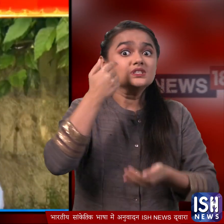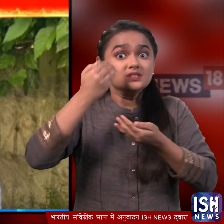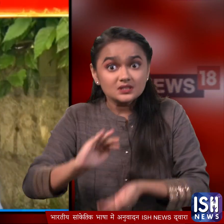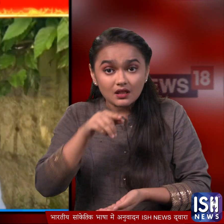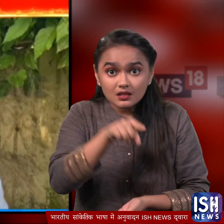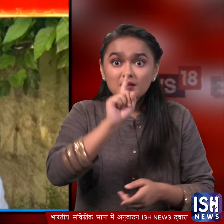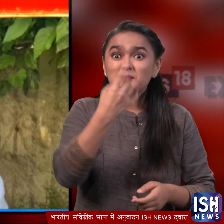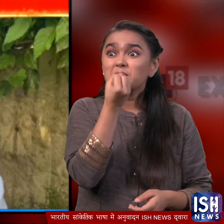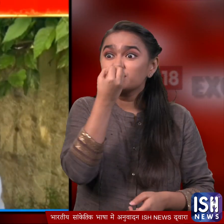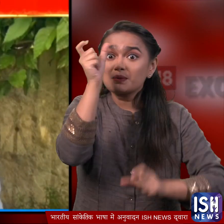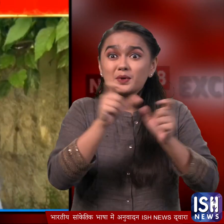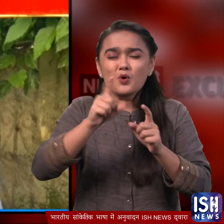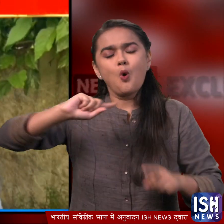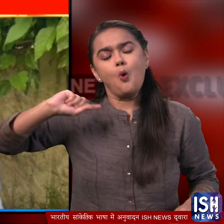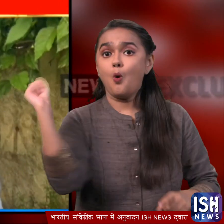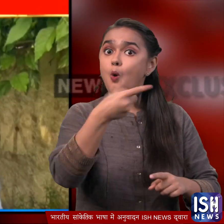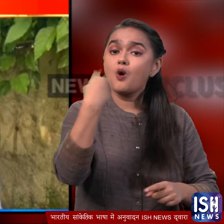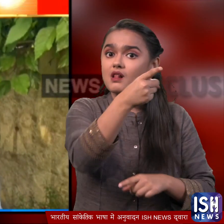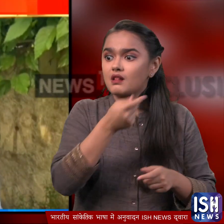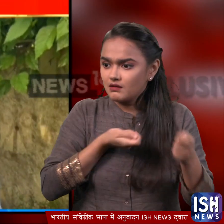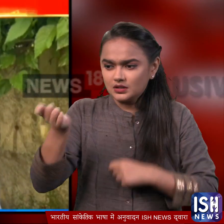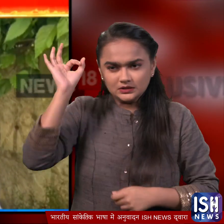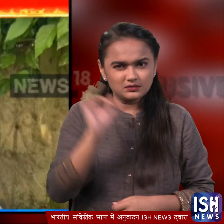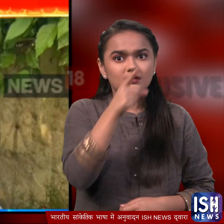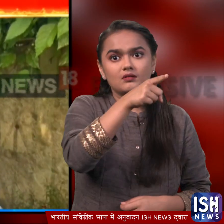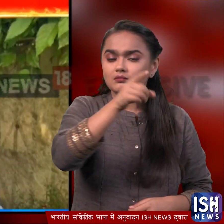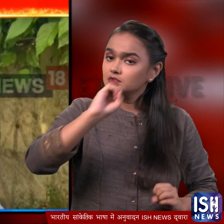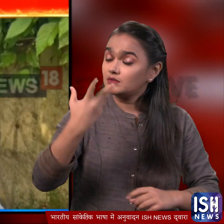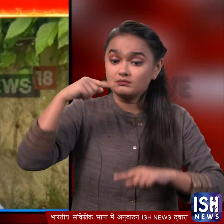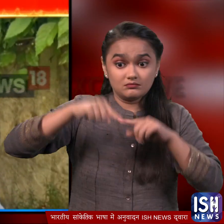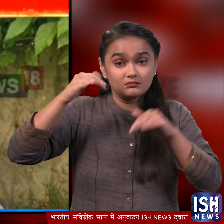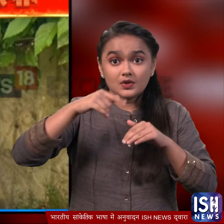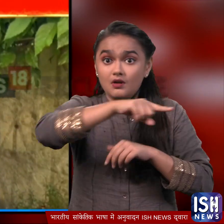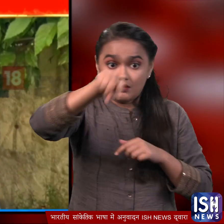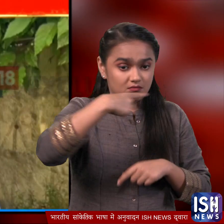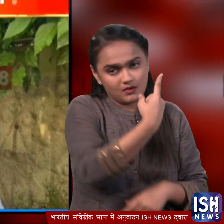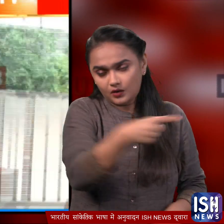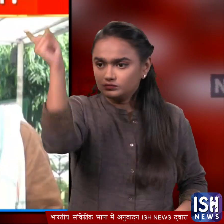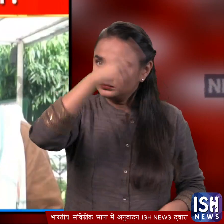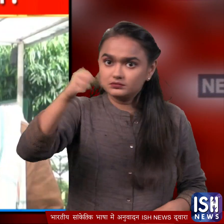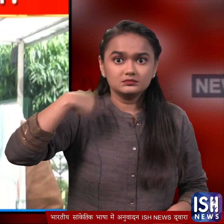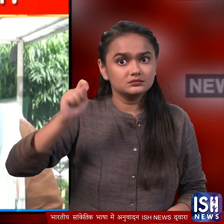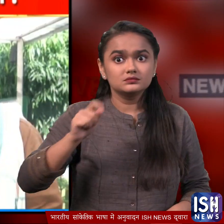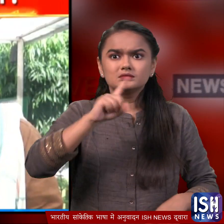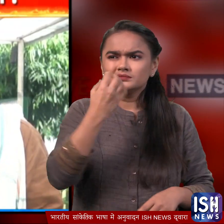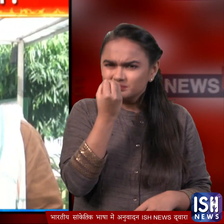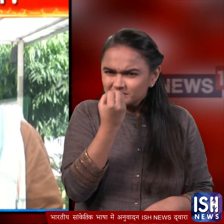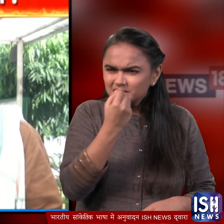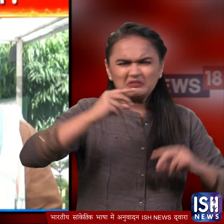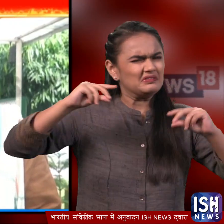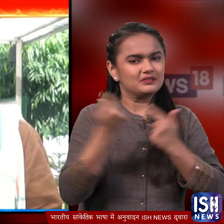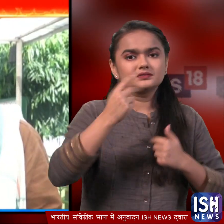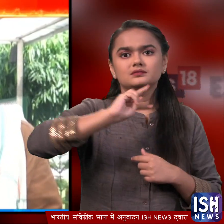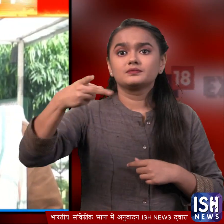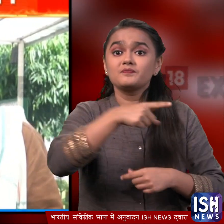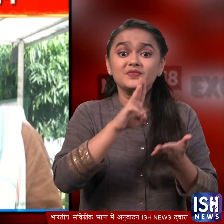पुत्र पर और भाजपा के लोगों पर हत्या का मुकदमा दर्ज करिए। विपक्ष के हमलों का जवाब देने में बीजेपी ने भी देर नहीं लगाई